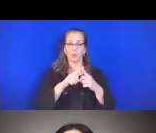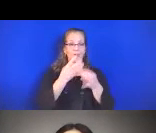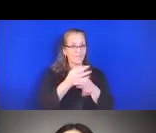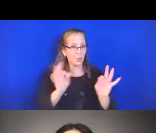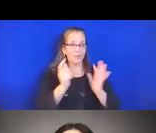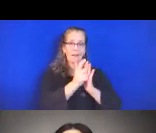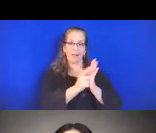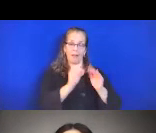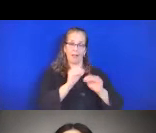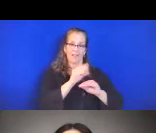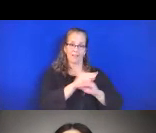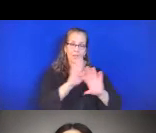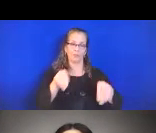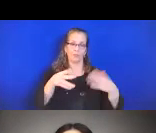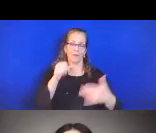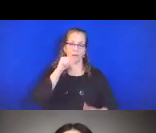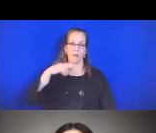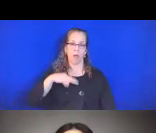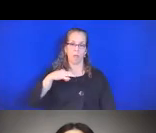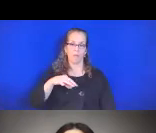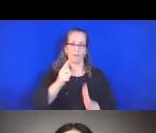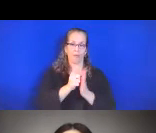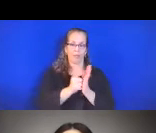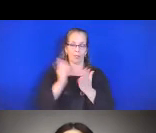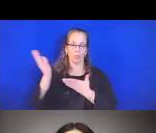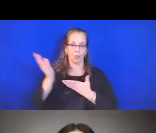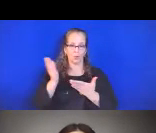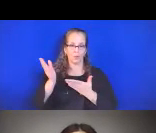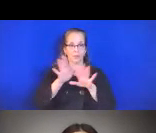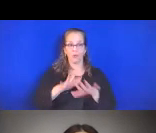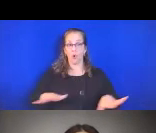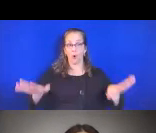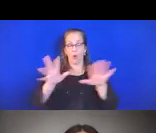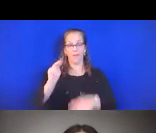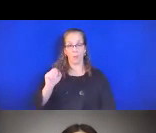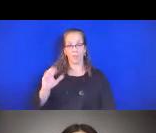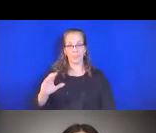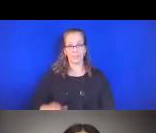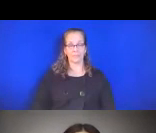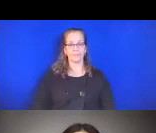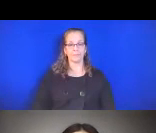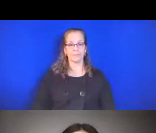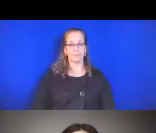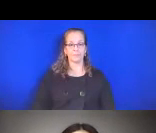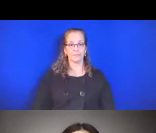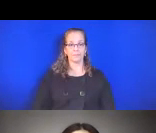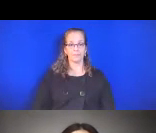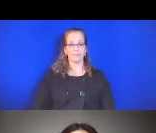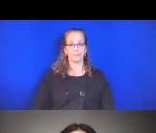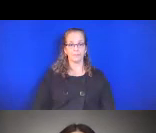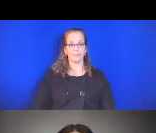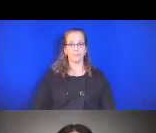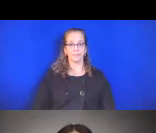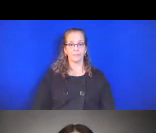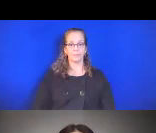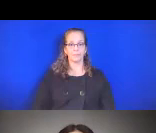一些免费的法律咨询。那这个事情这个提供呢，也是不论你的移民资格的，